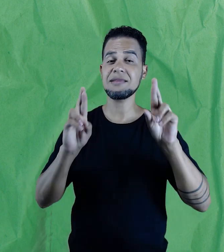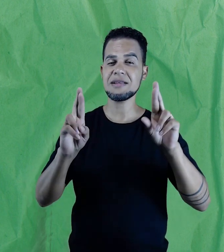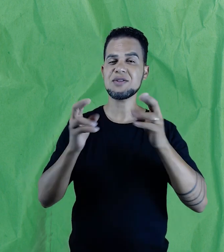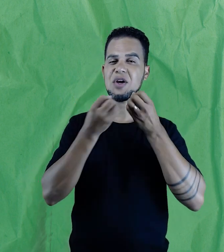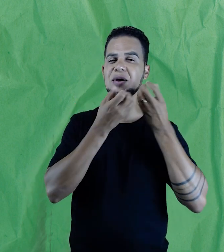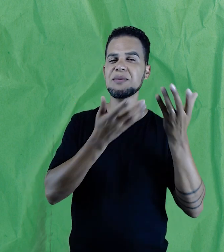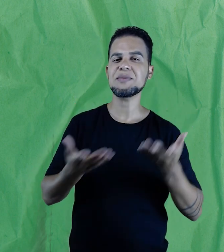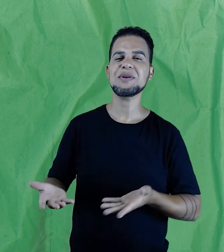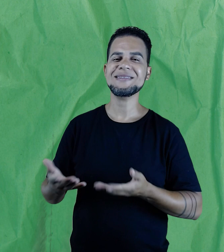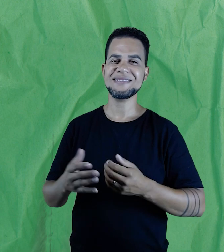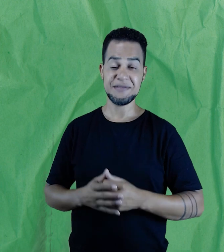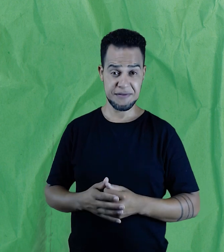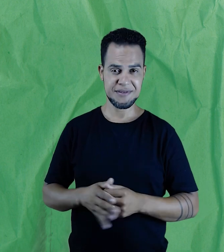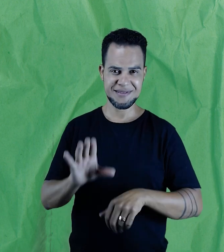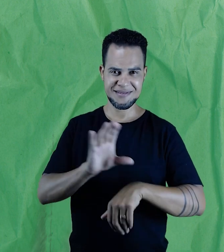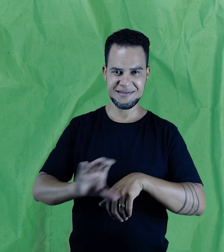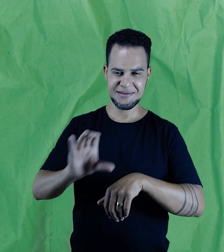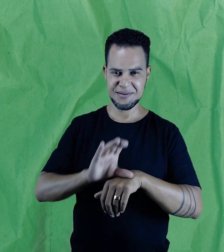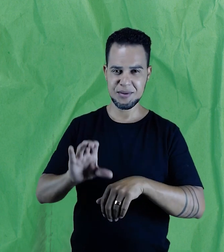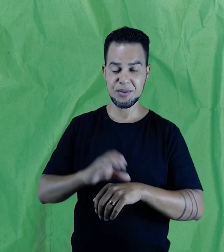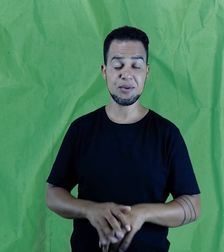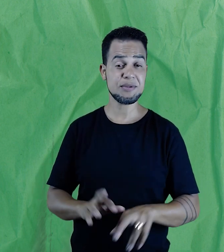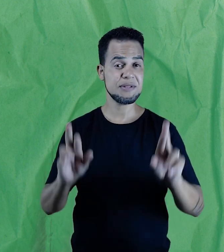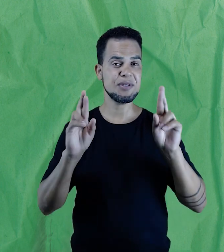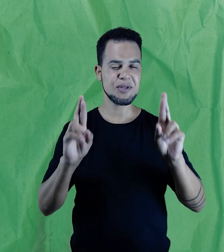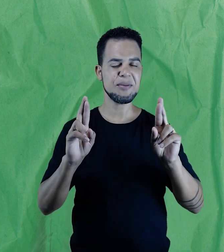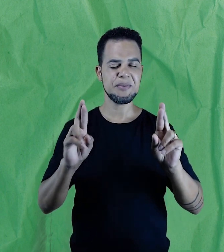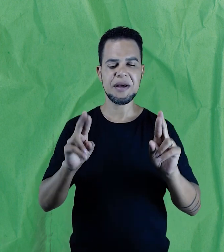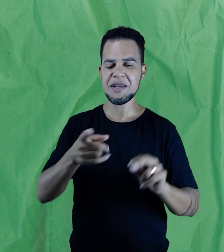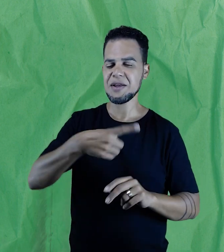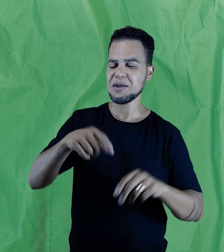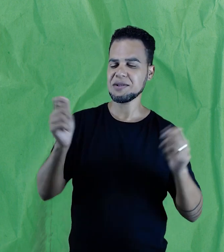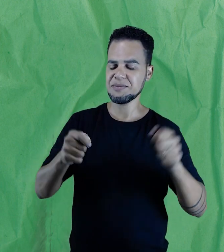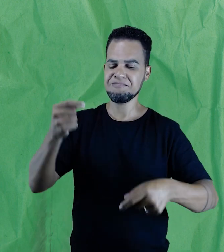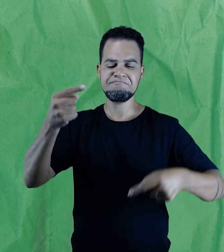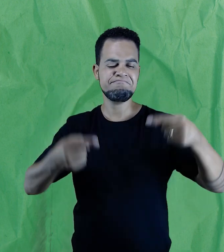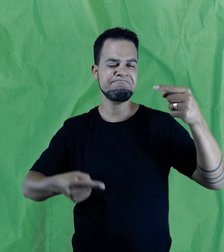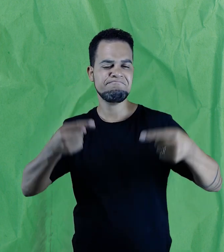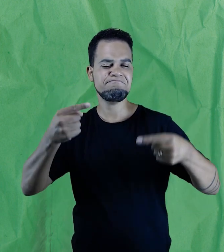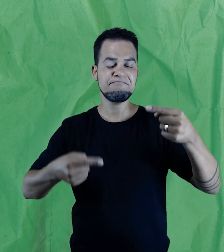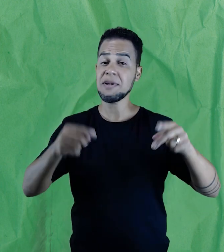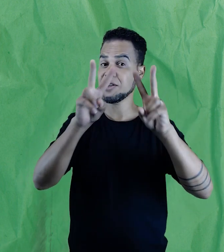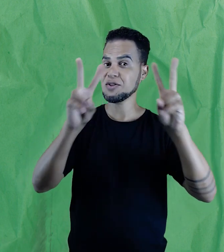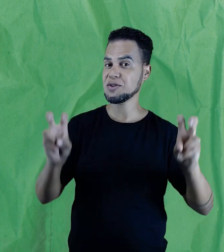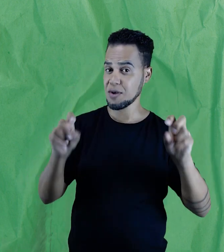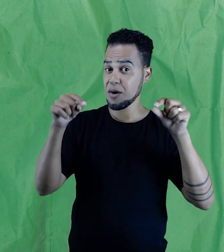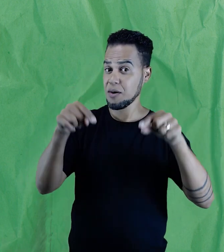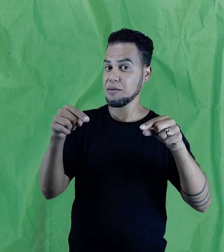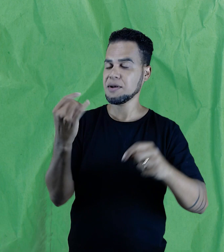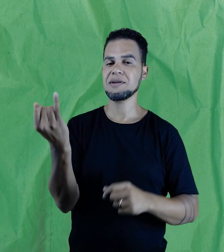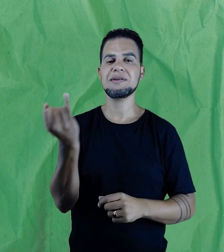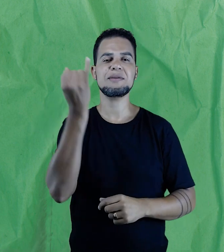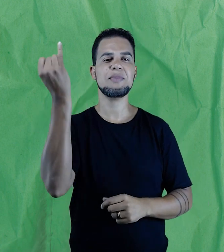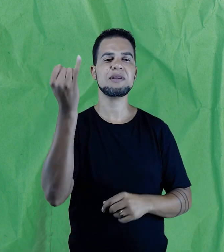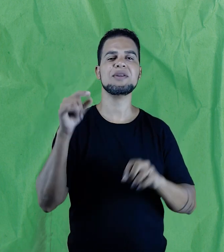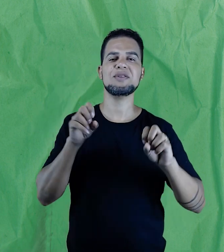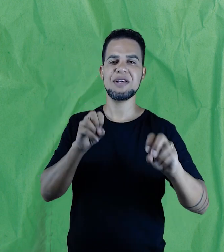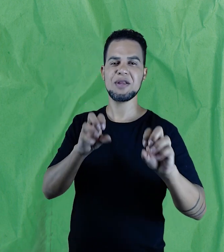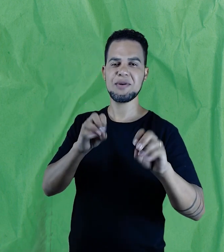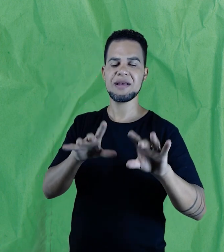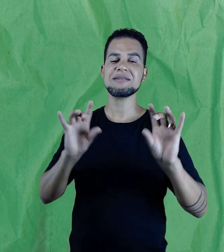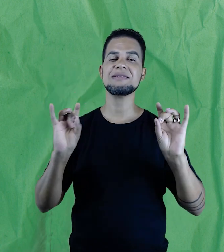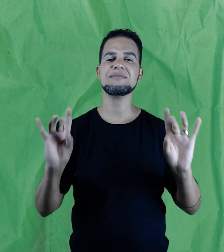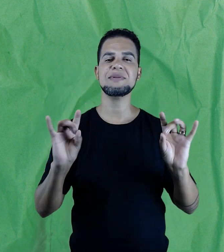desejo boas-vindas ao curso e espero podermos debater bastante sobre essa temática importante que é a